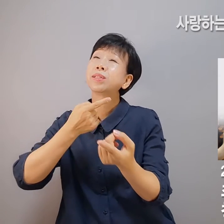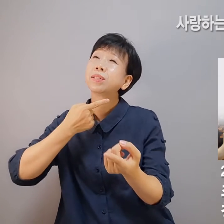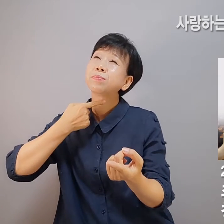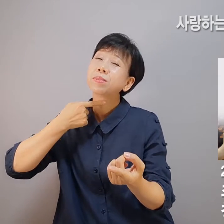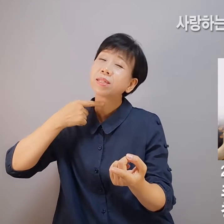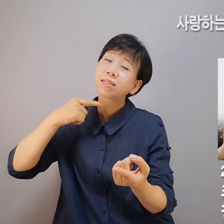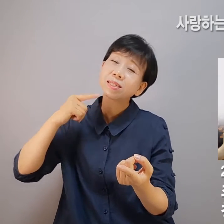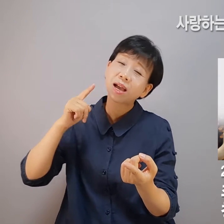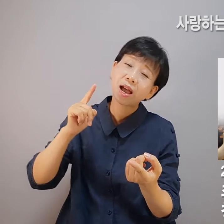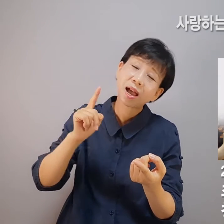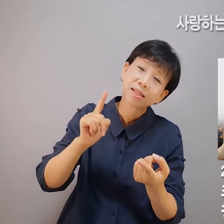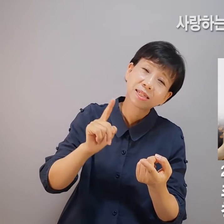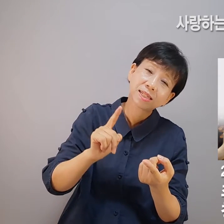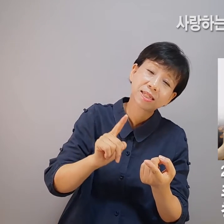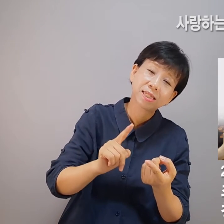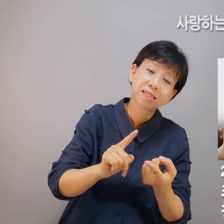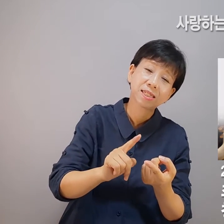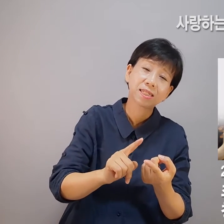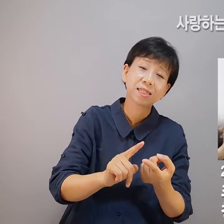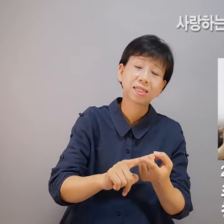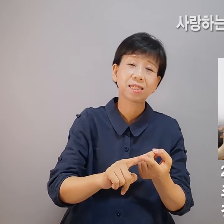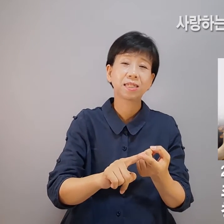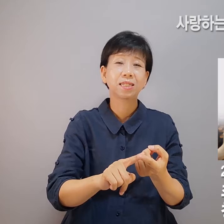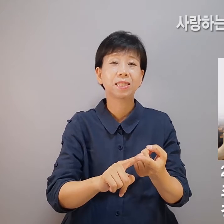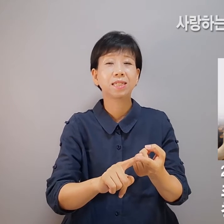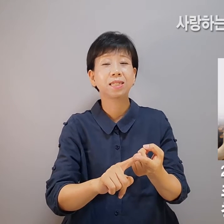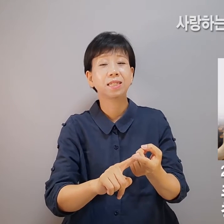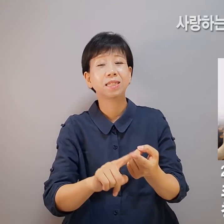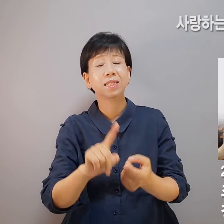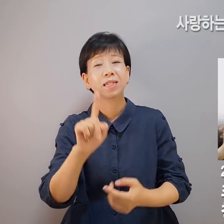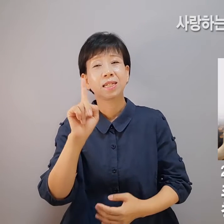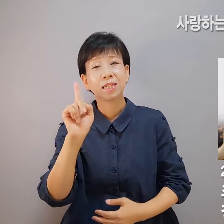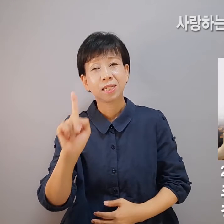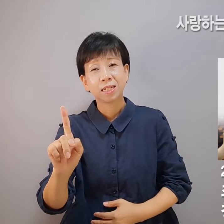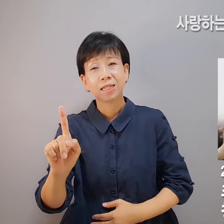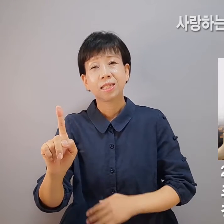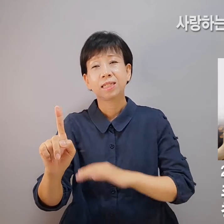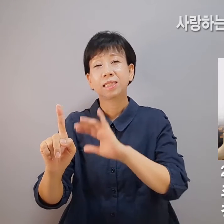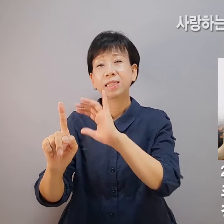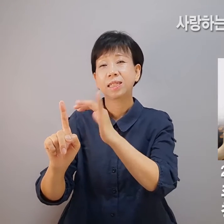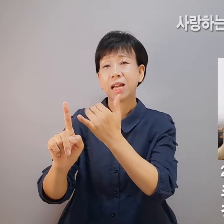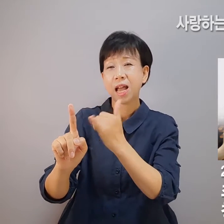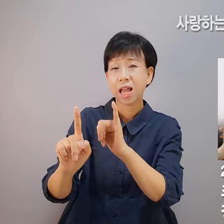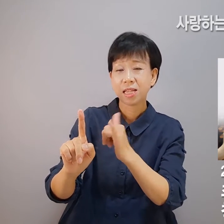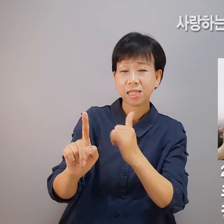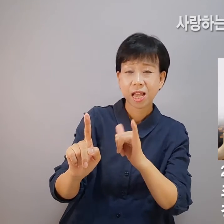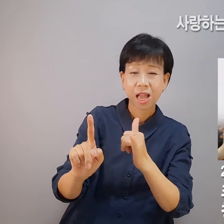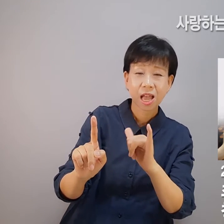주님이 찾으시는